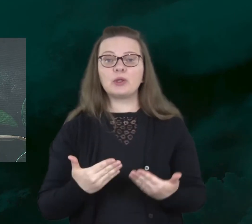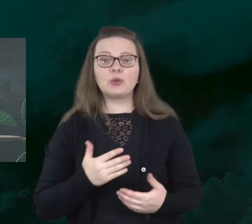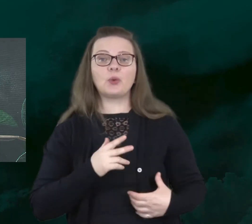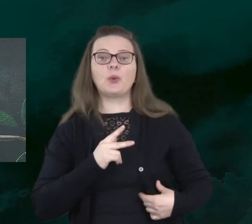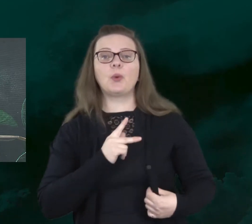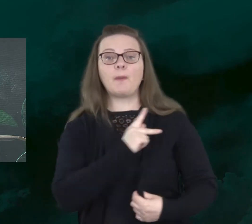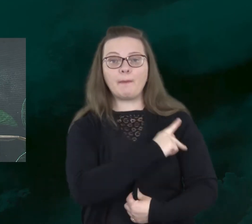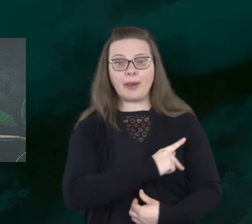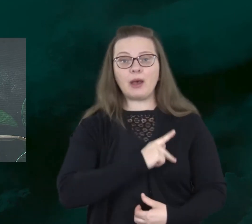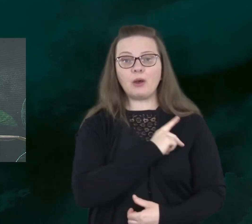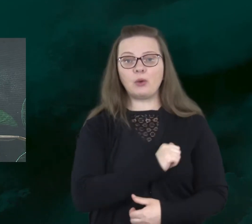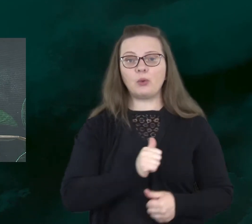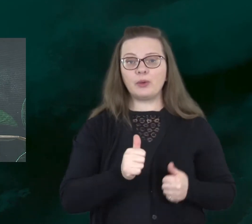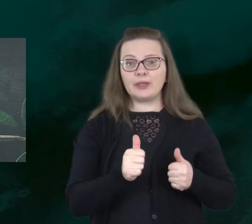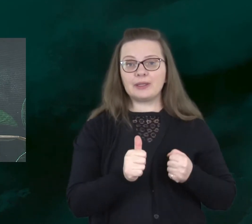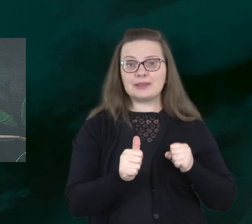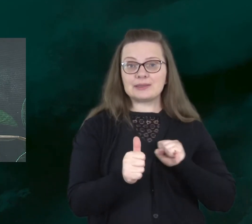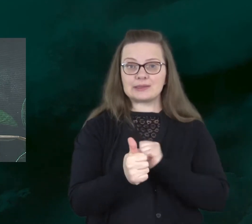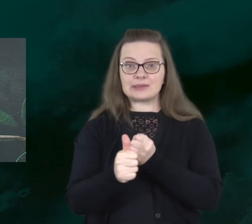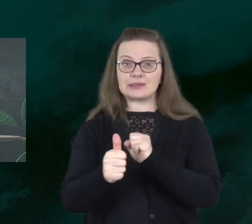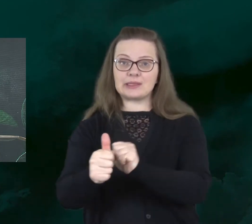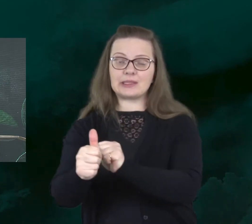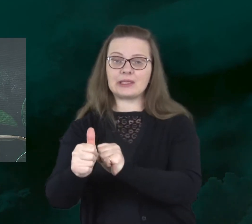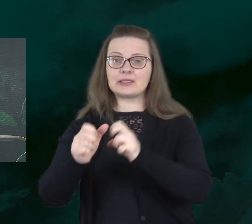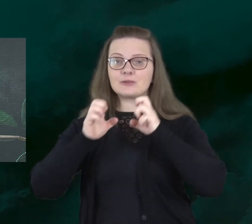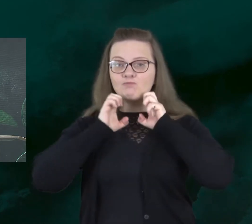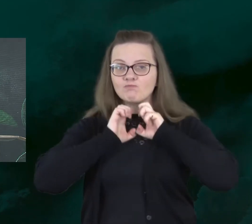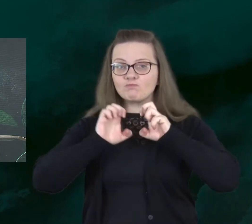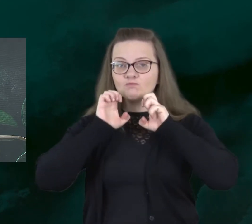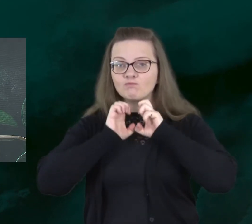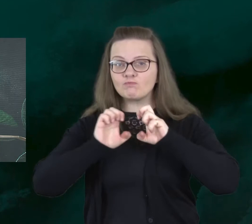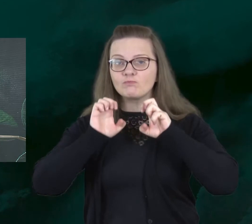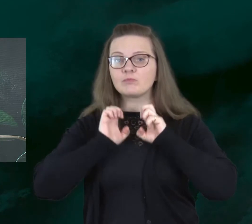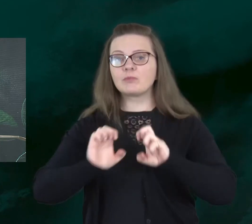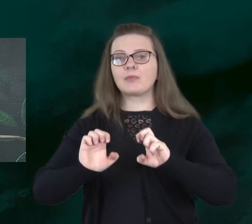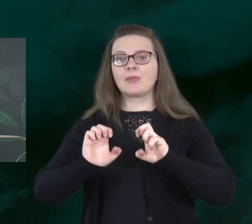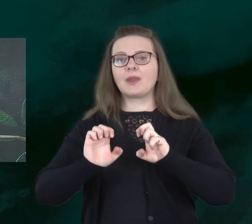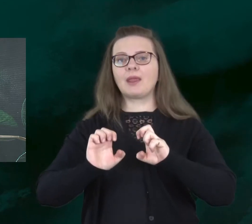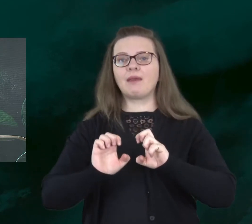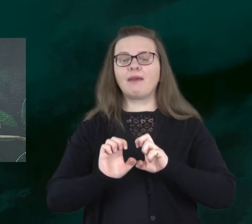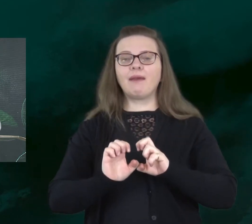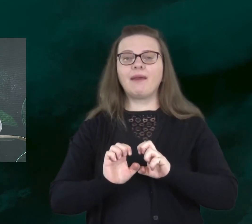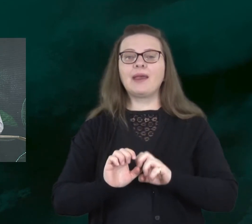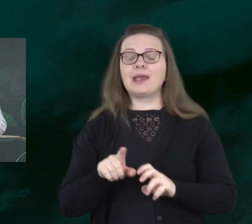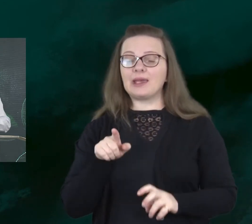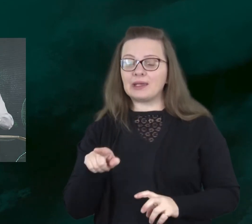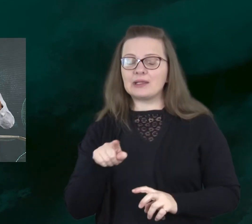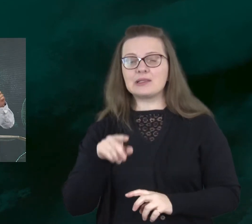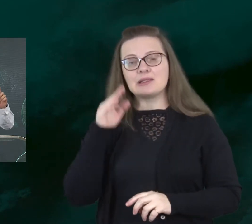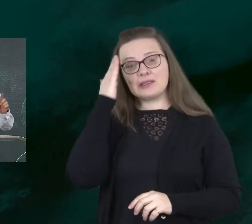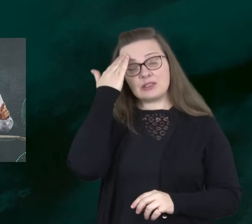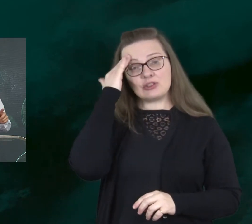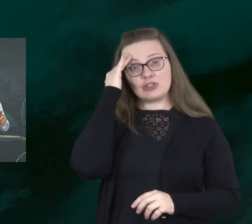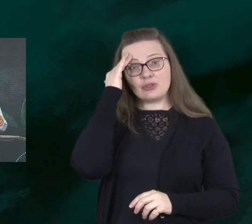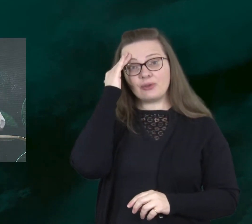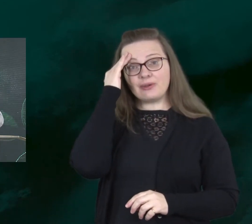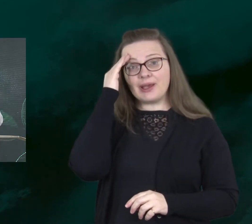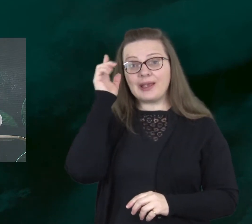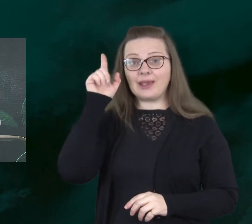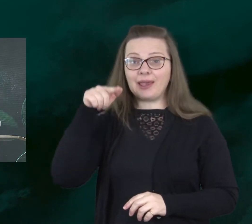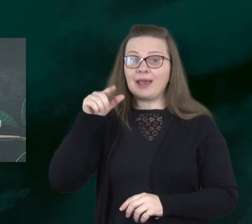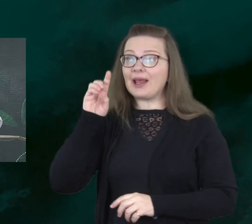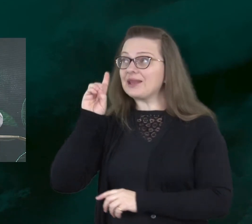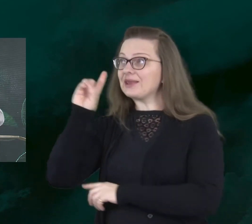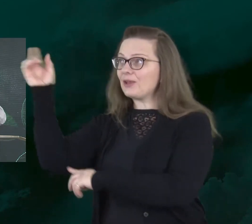Silas lhes falavam não era a palavra de homens, mas a palavra de Deus, isto está em 1